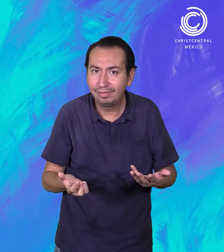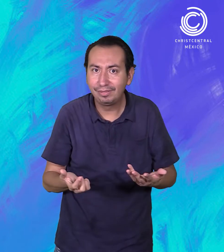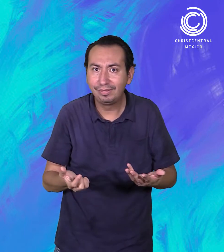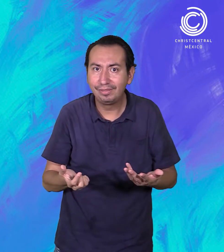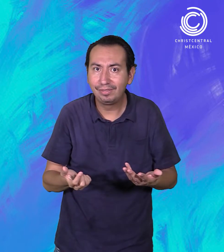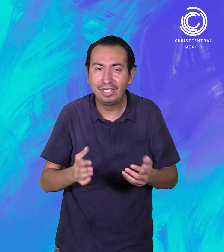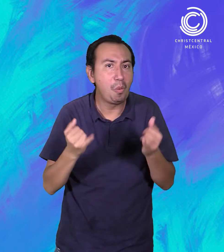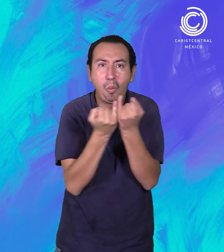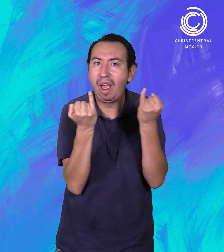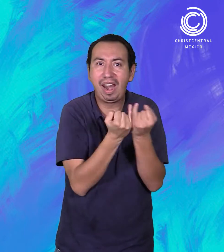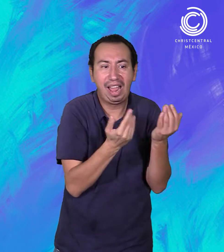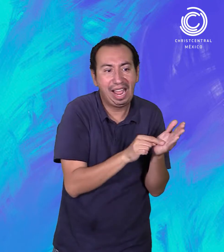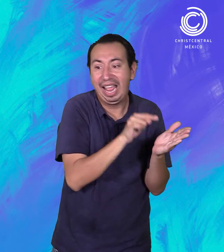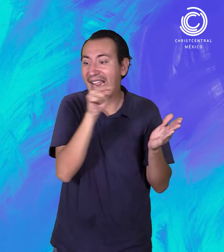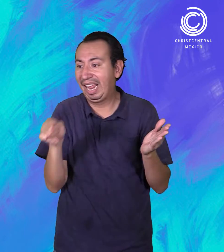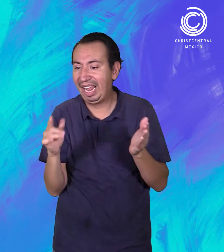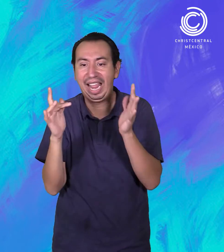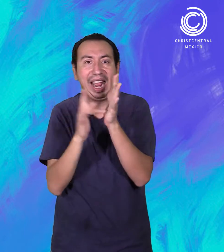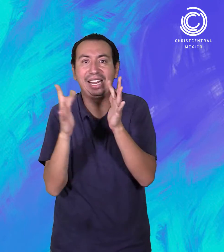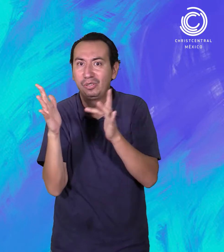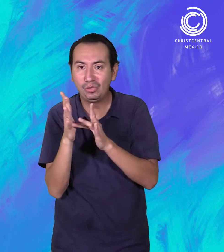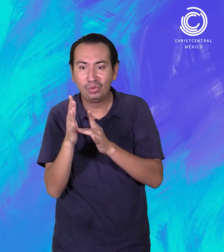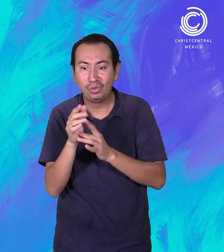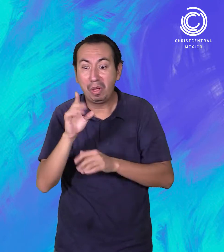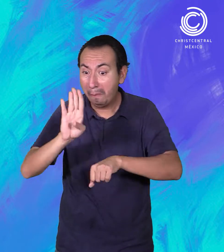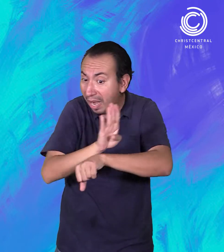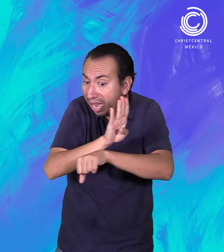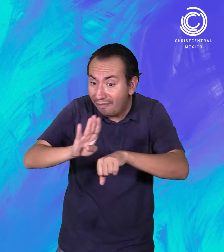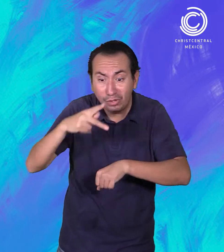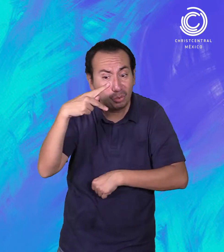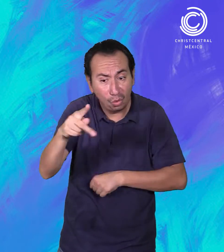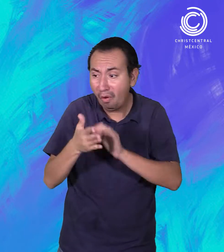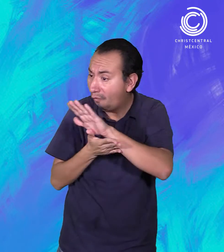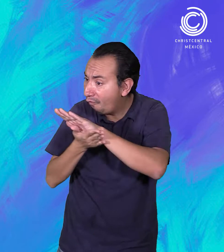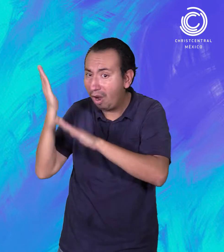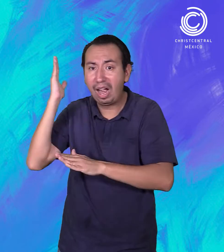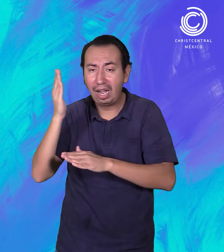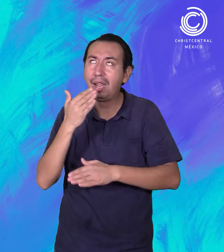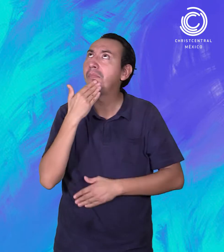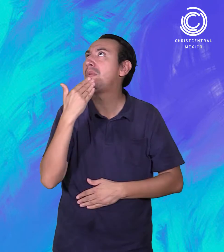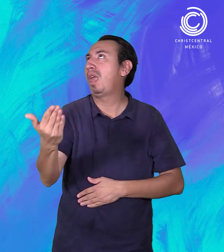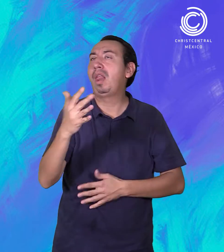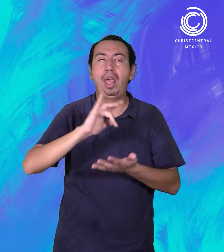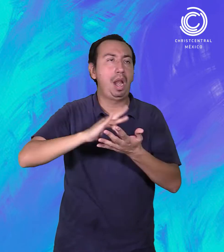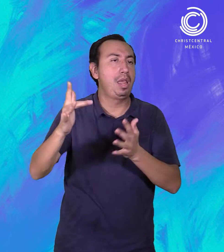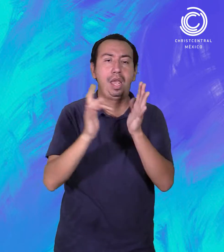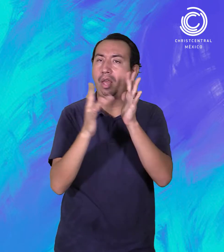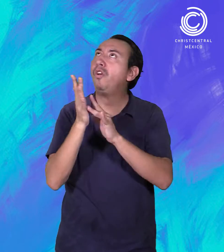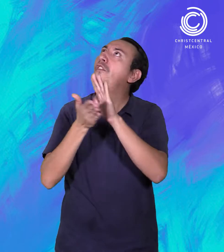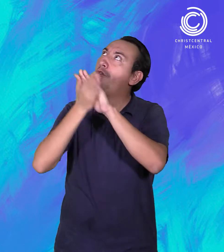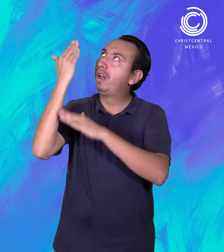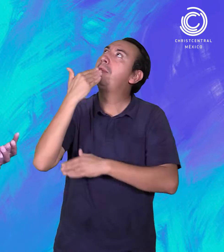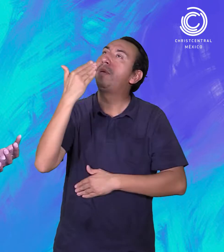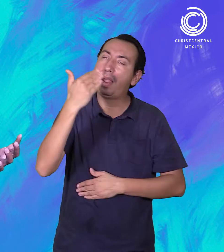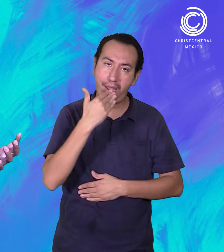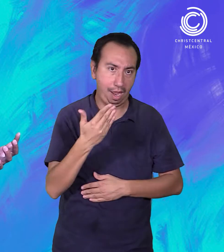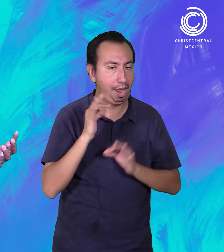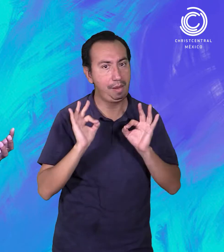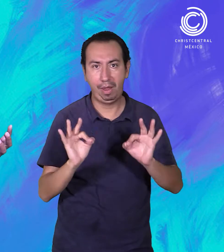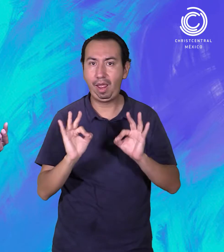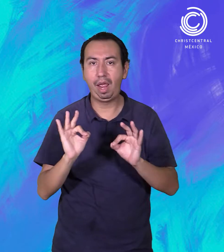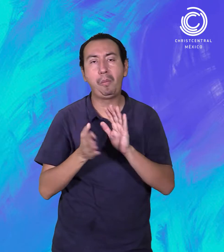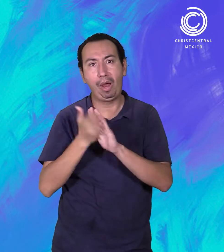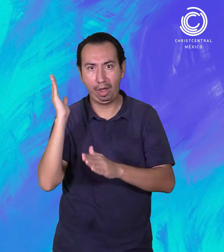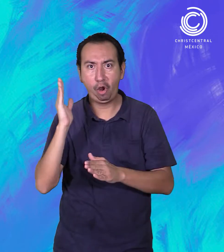Les conviene que yo me vaya, les dijo Jesús. Claro que nos convino que Jesús se fuera. Suena